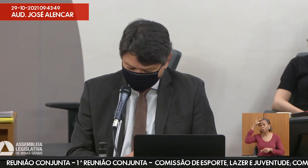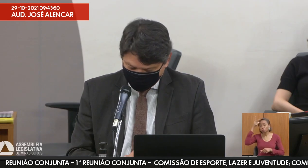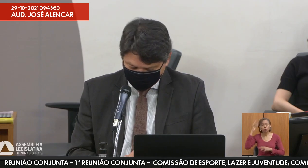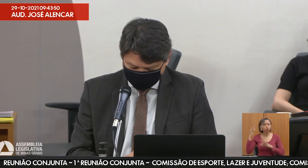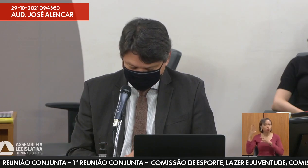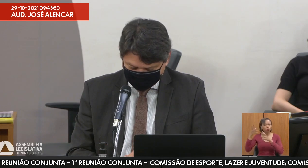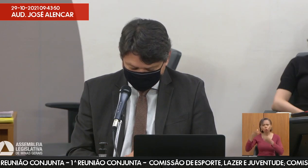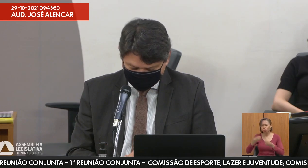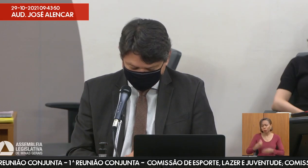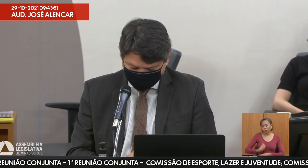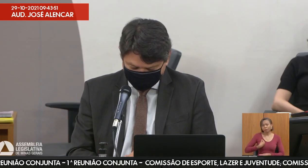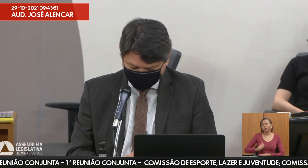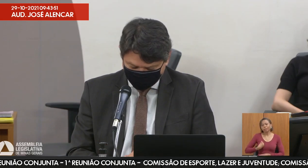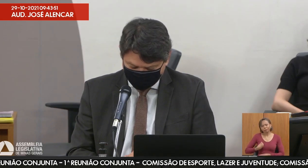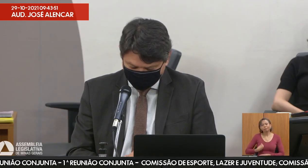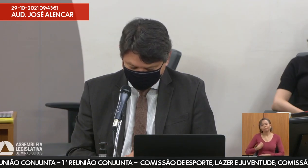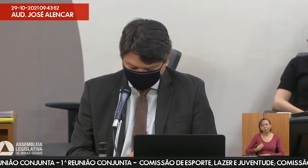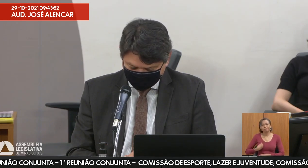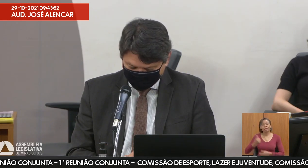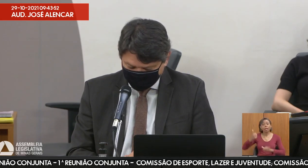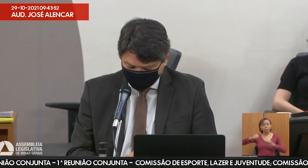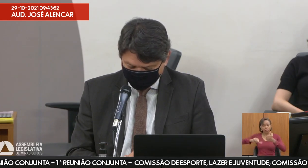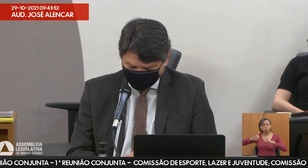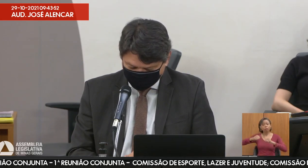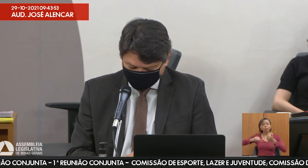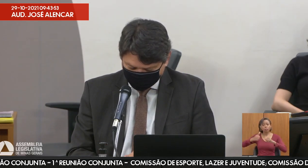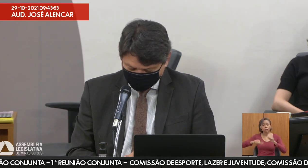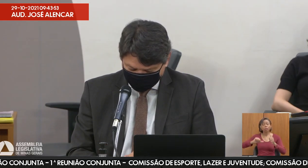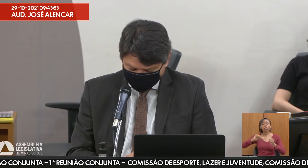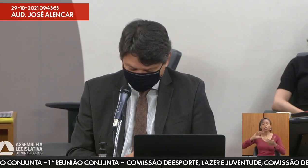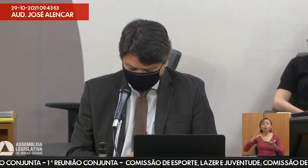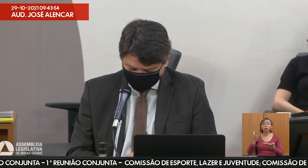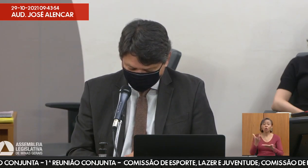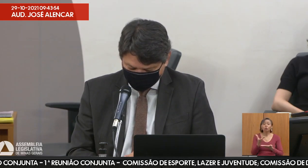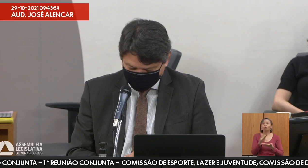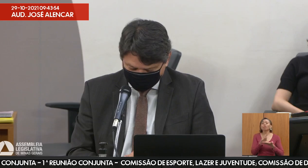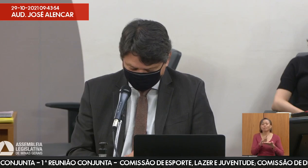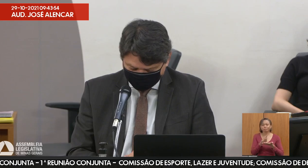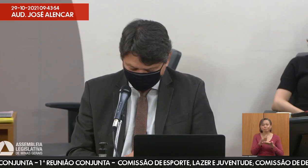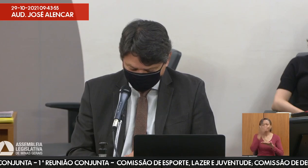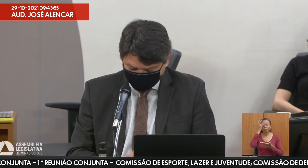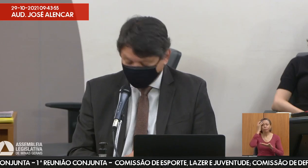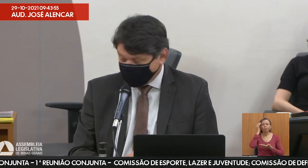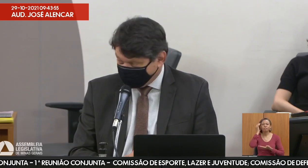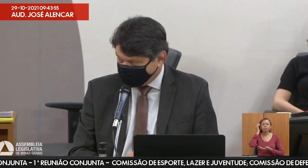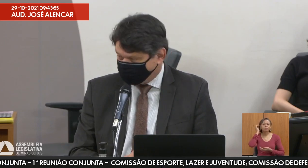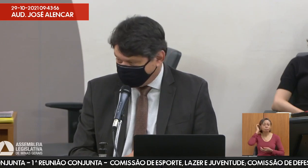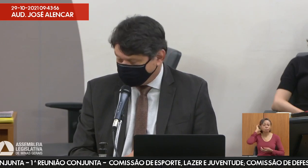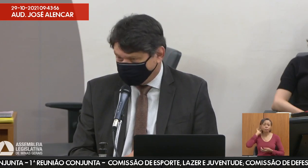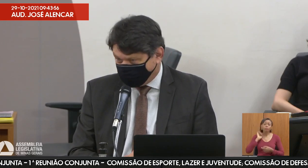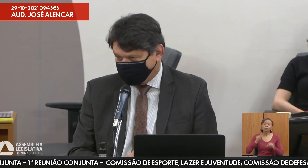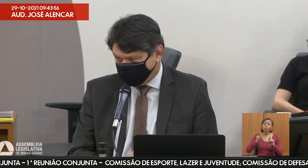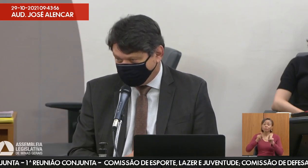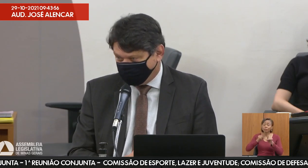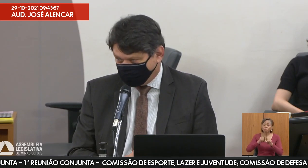participem, né, da avaliação biopsicossocial E o cadastro de inclusão, que é muito